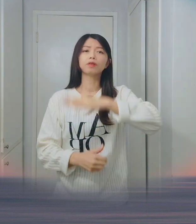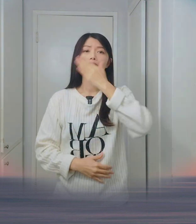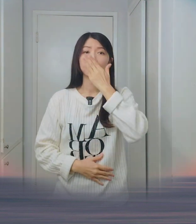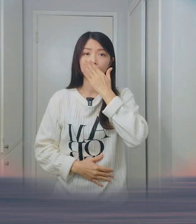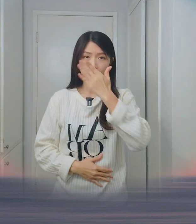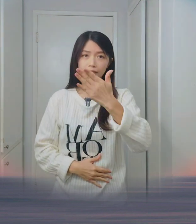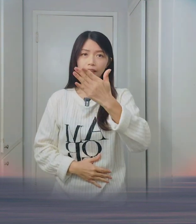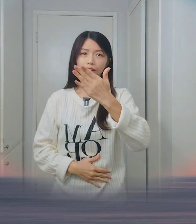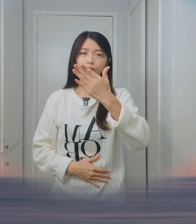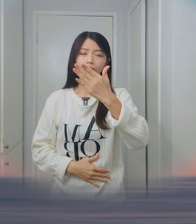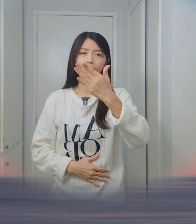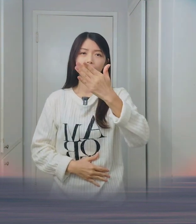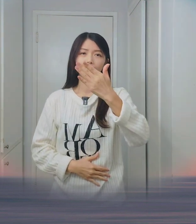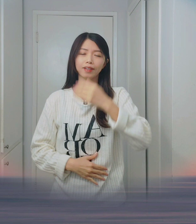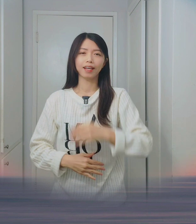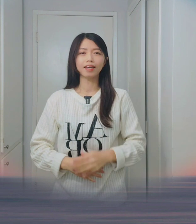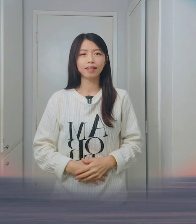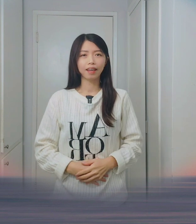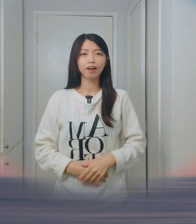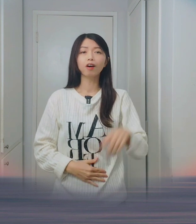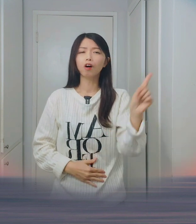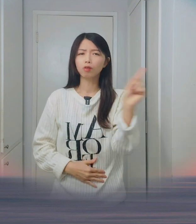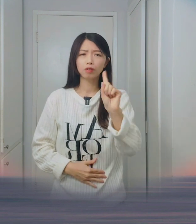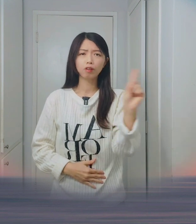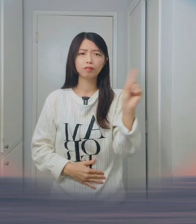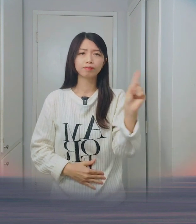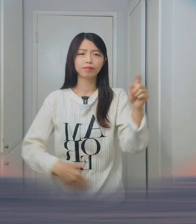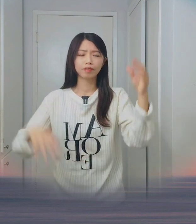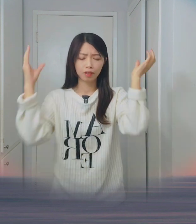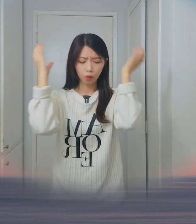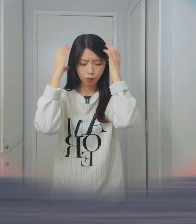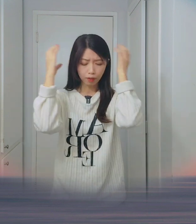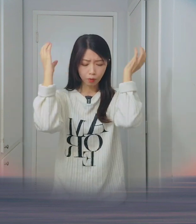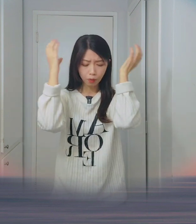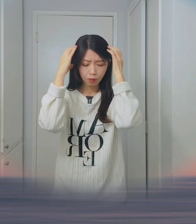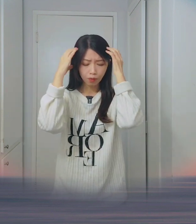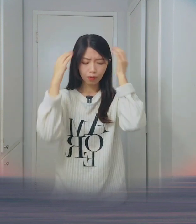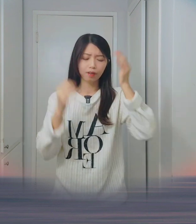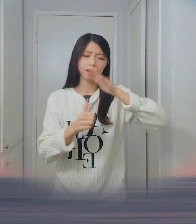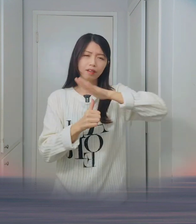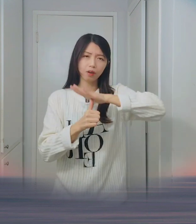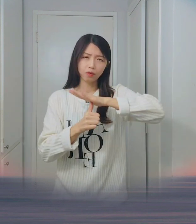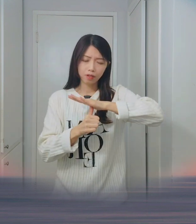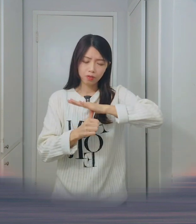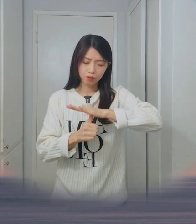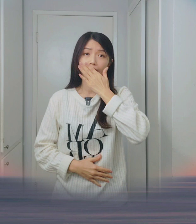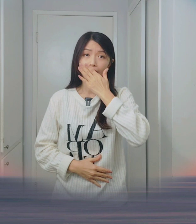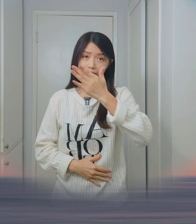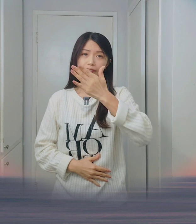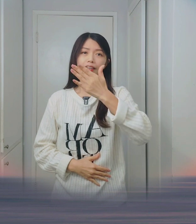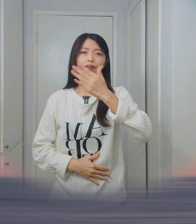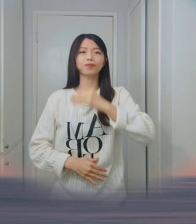수 있잖아요. 다시 해드릴게요. 어떤 고난도 견딜